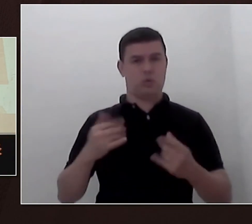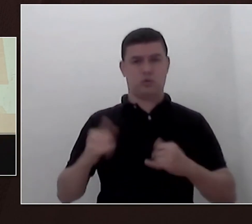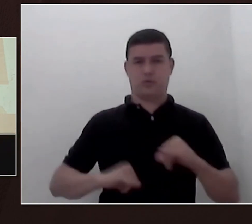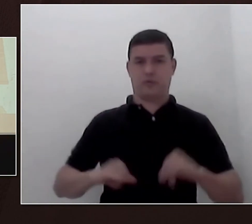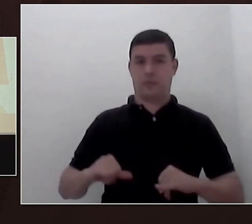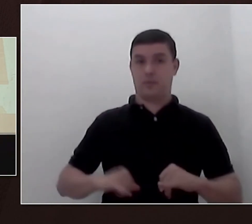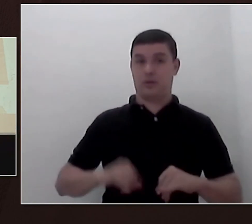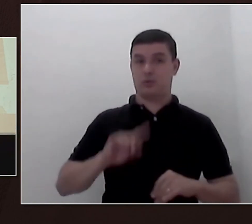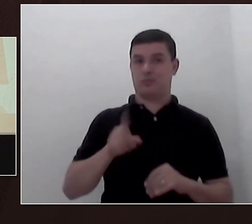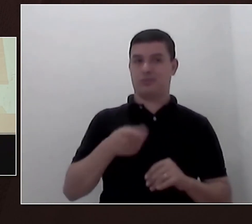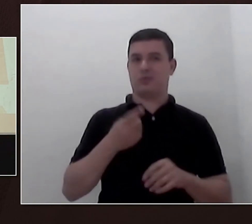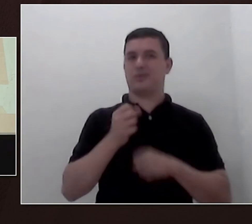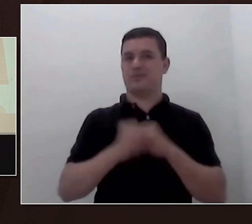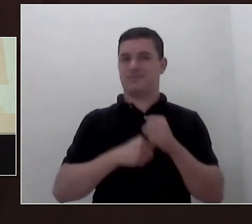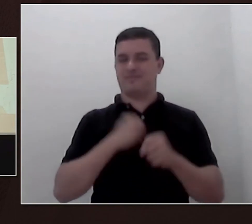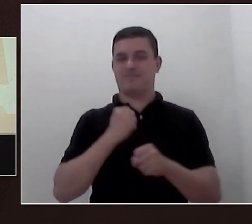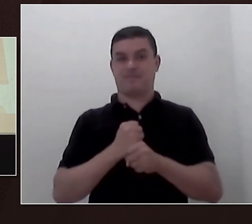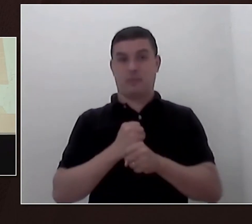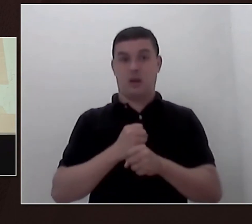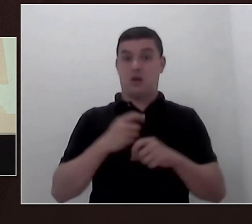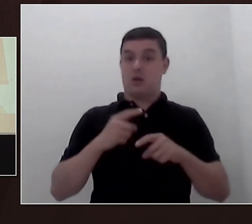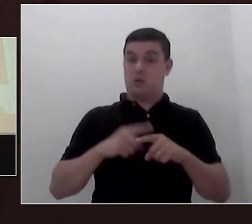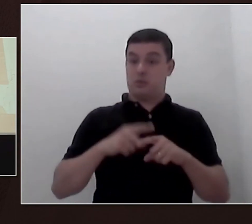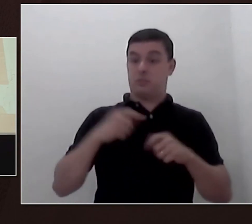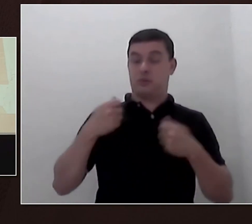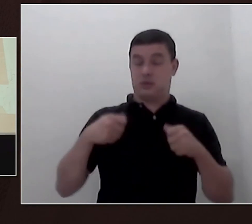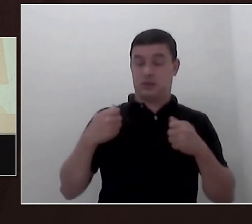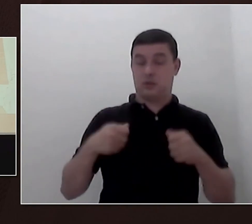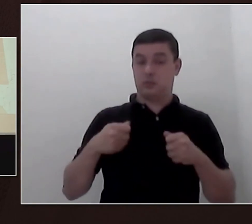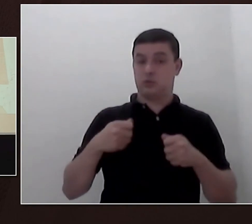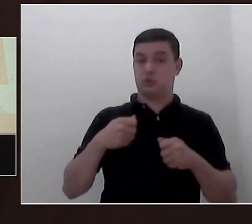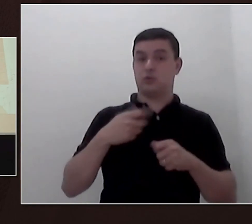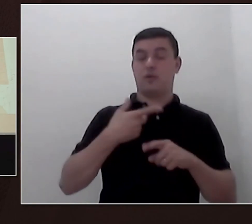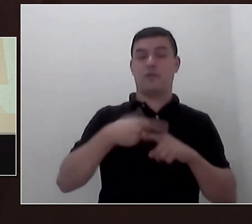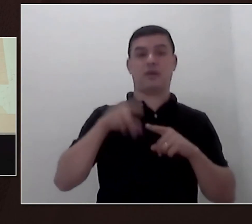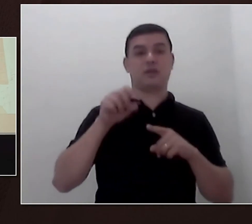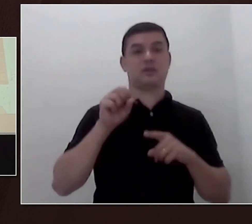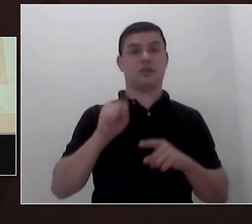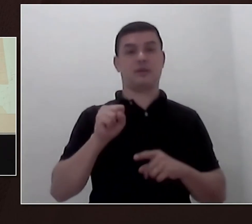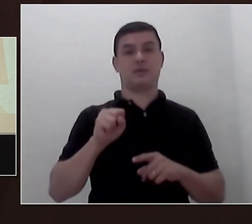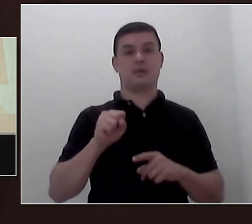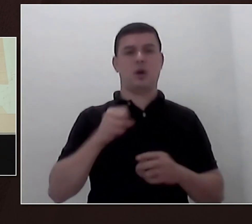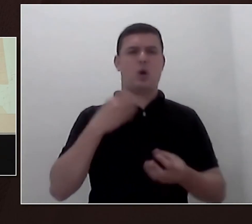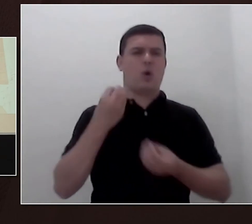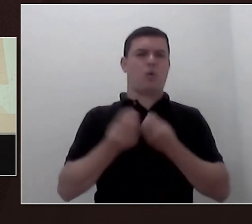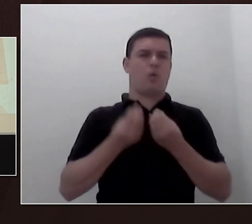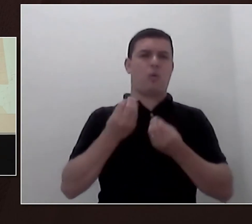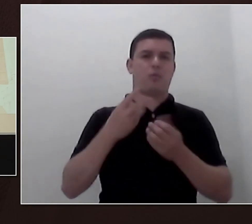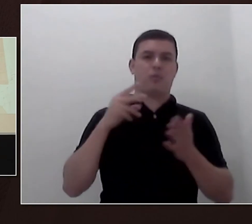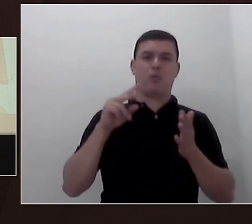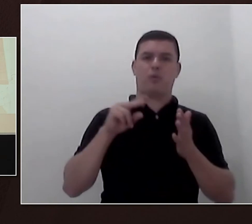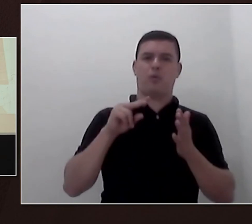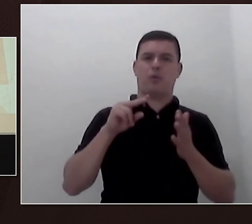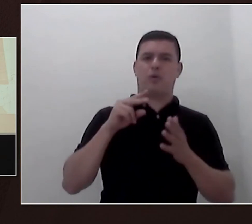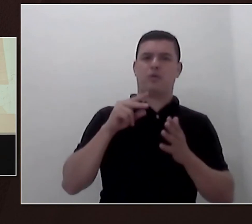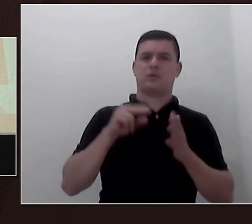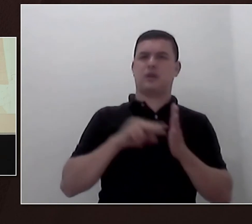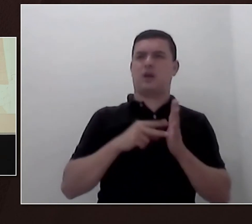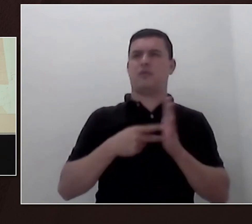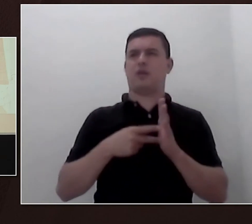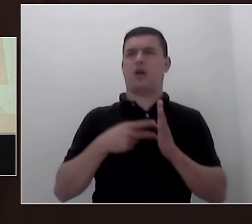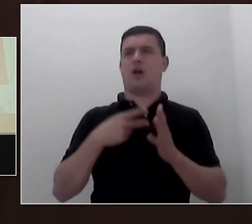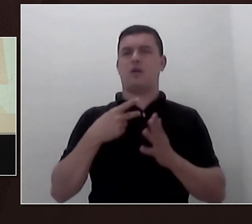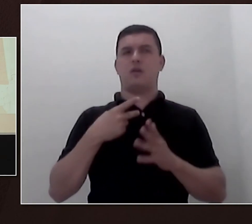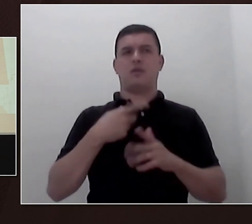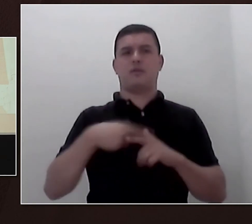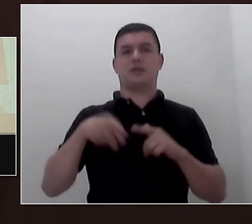isso? Então, como vencer? Eu vou ler o que eu preparei aqui. Como vencer então? Como vencer a degradação causada